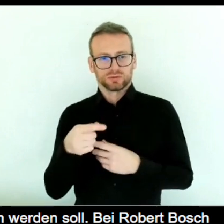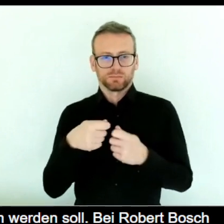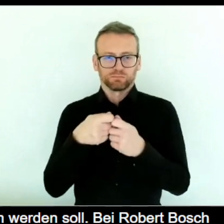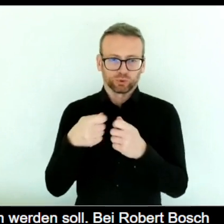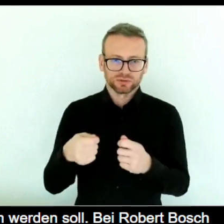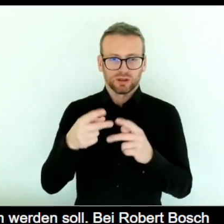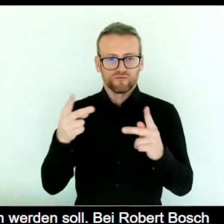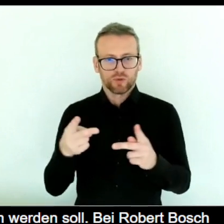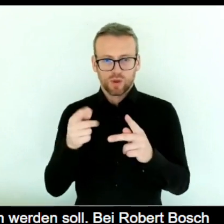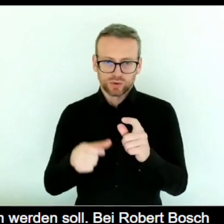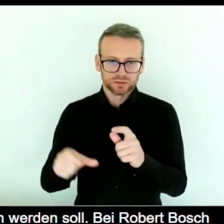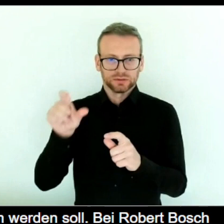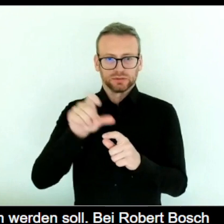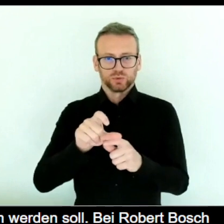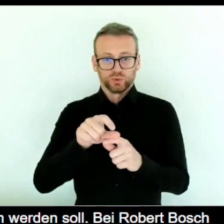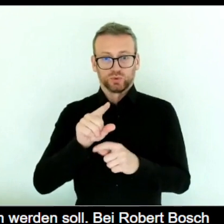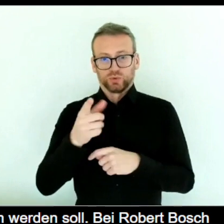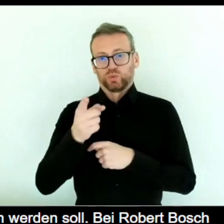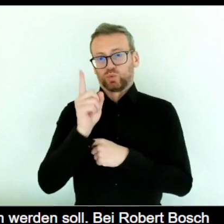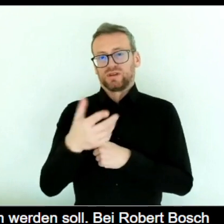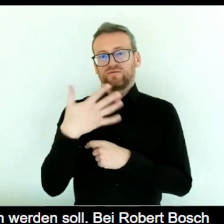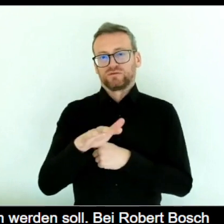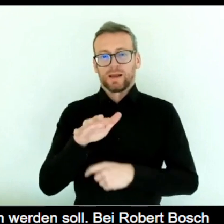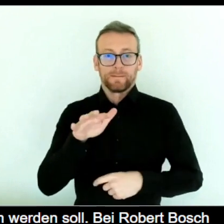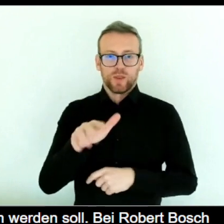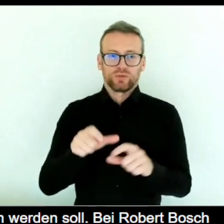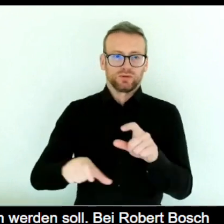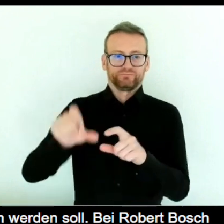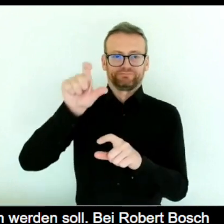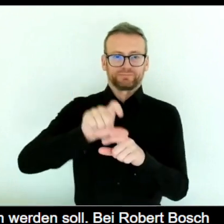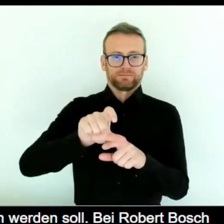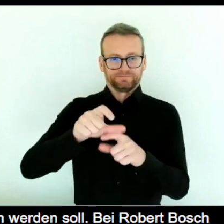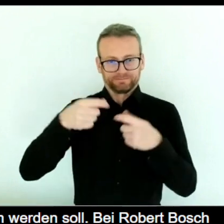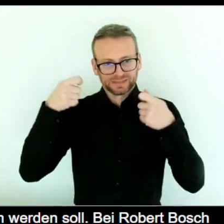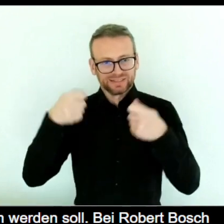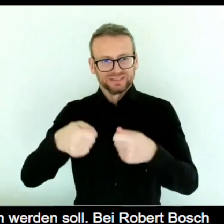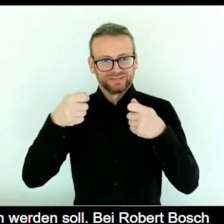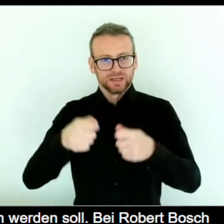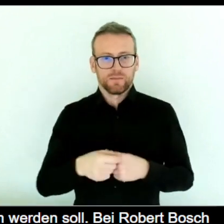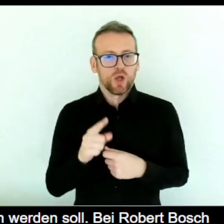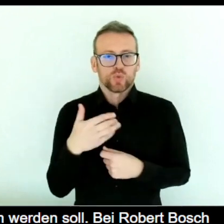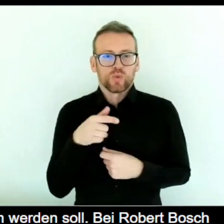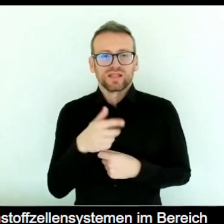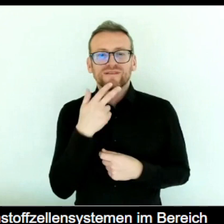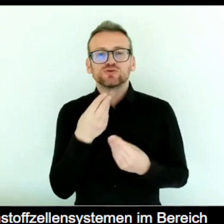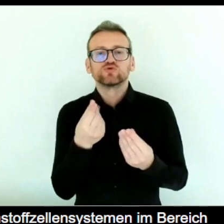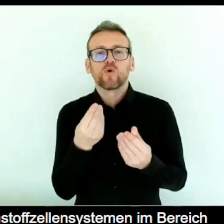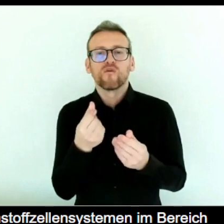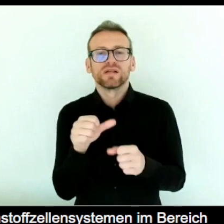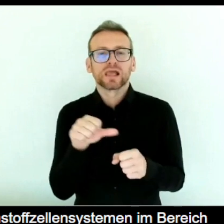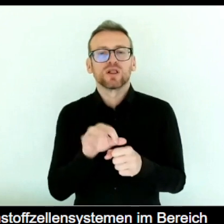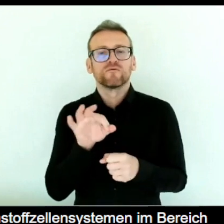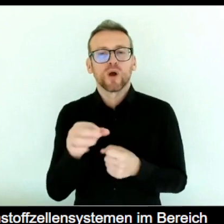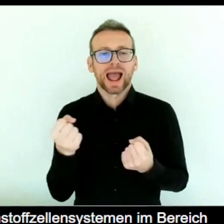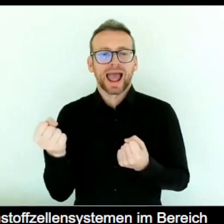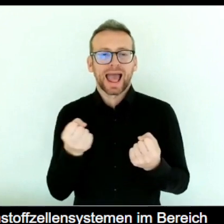die sich auch einer großen Nachfrage erfreuen und die Elektrolyseure, wo wir ja 150 Millionen für kleinere